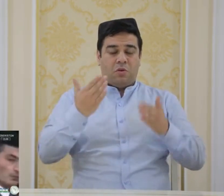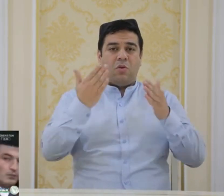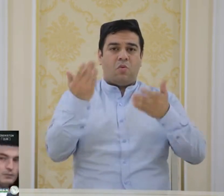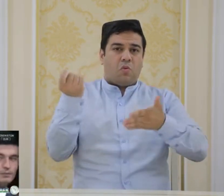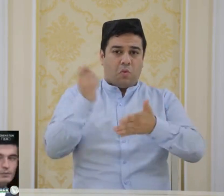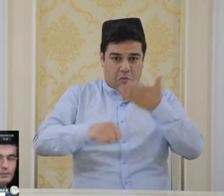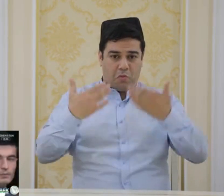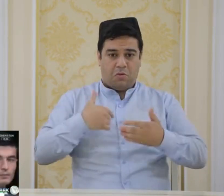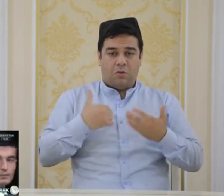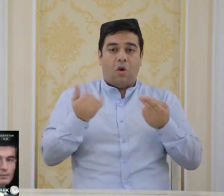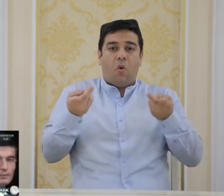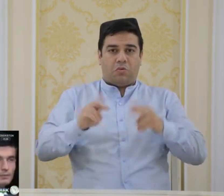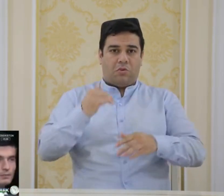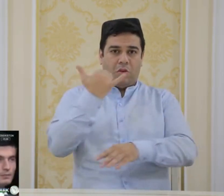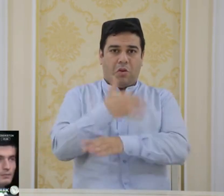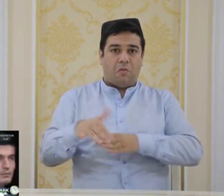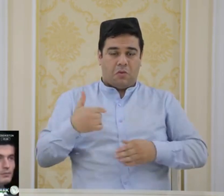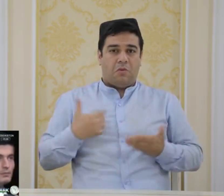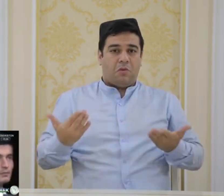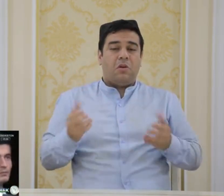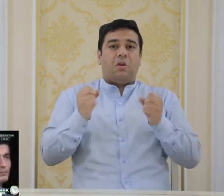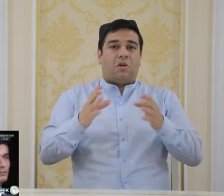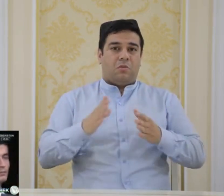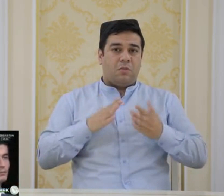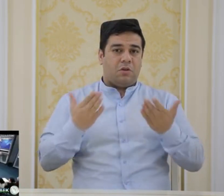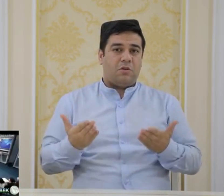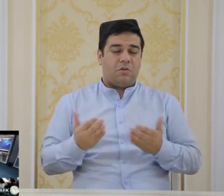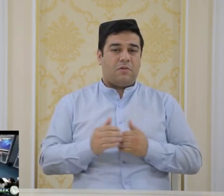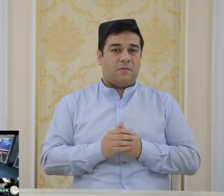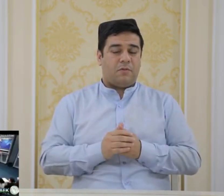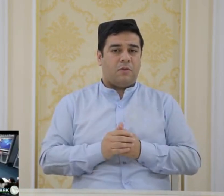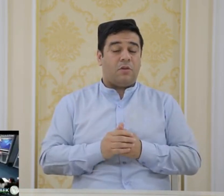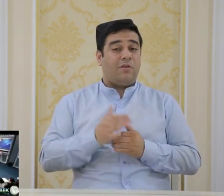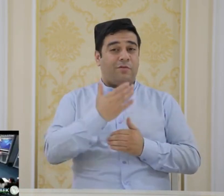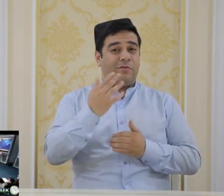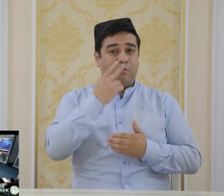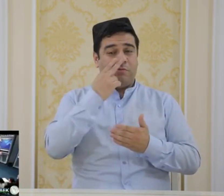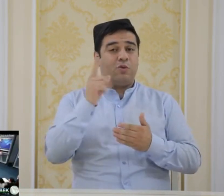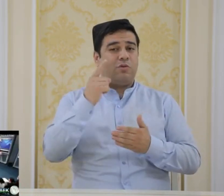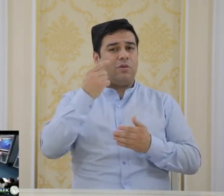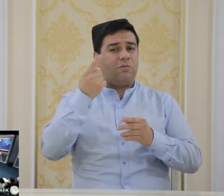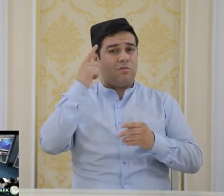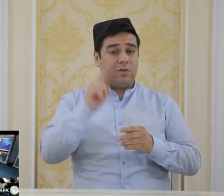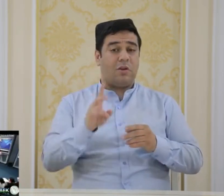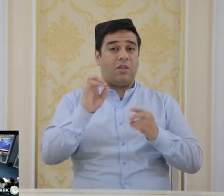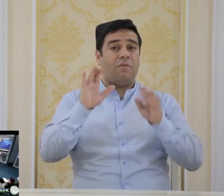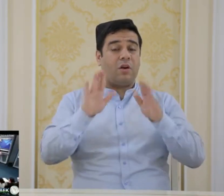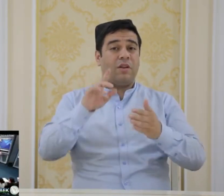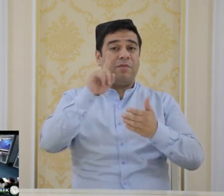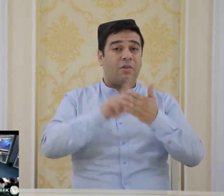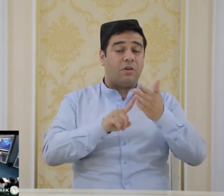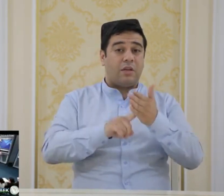kulflab olishdi ichkaridan. Man hozir ko'chaga. Bitta narsa ayon bo'layaptiki, nafaqat